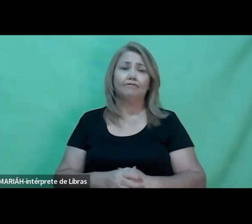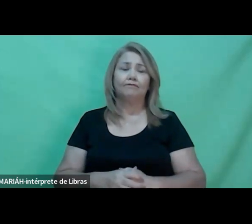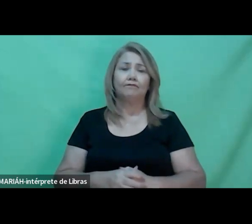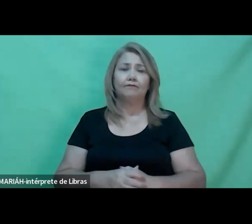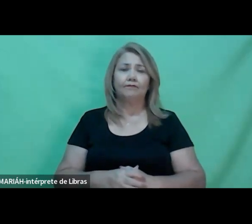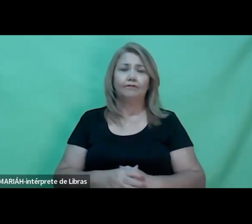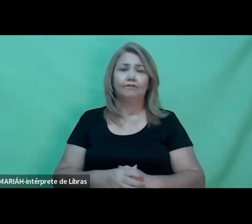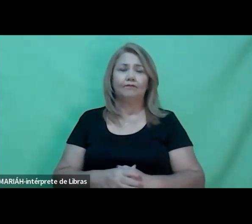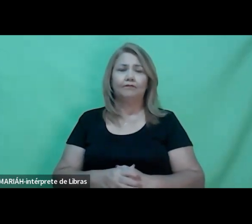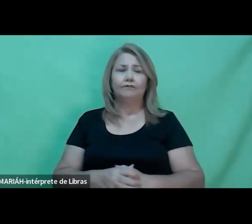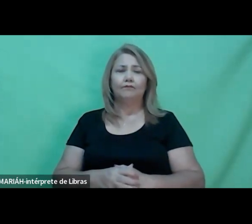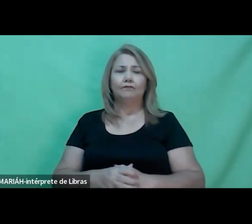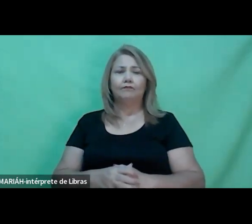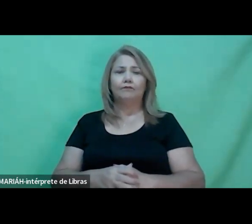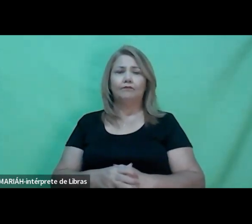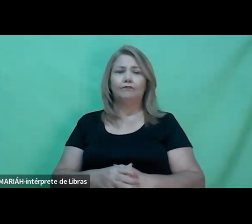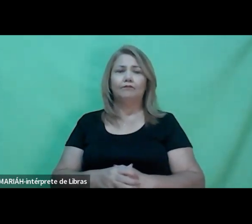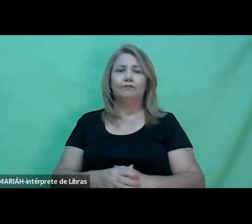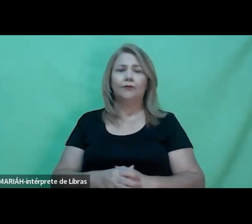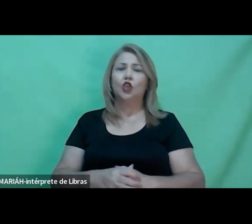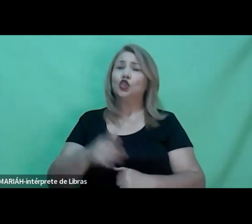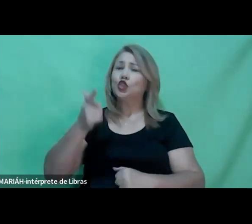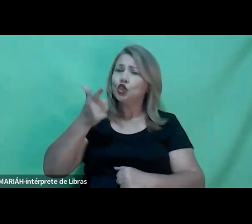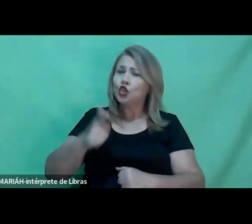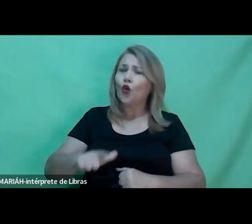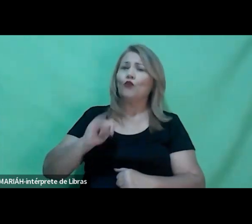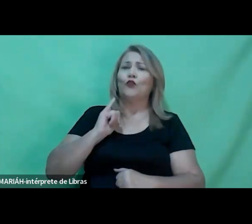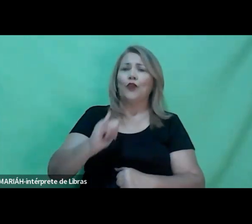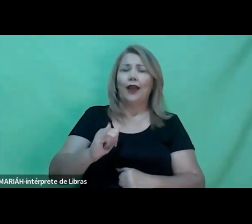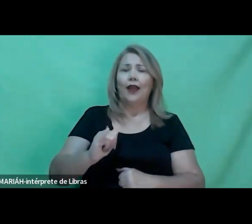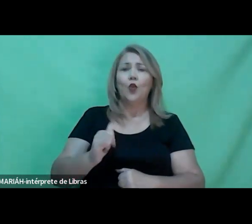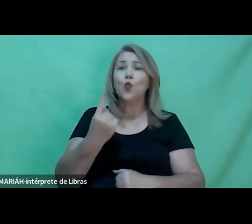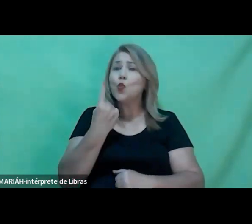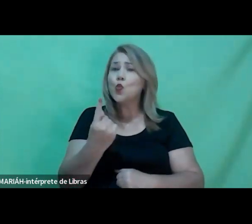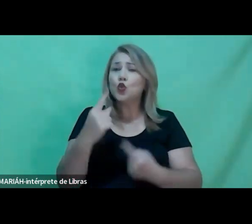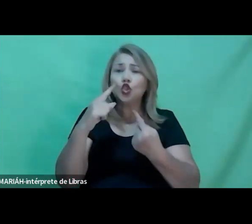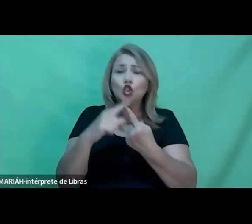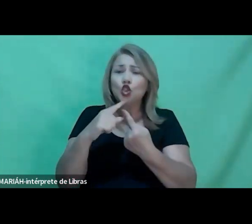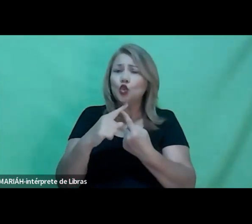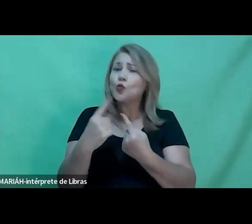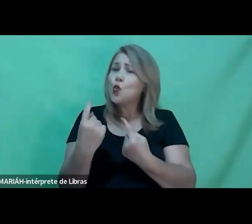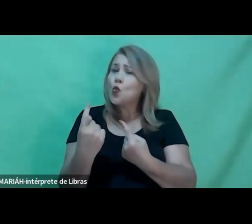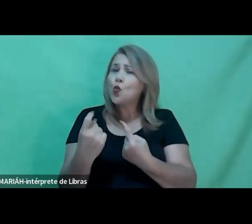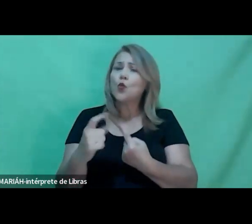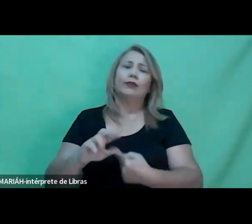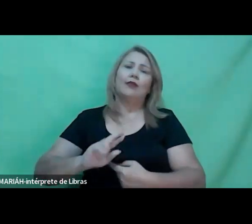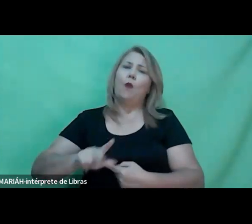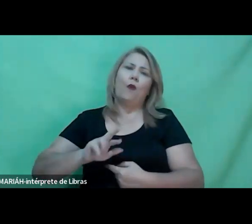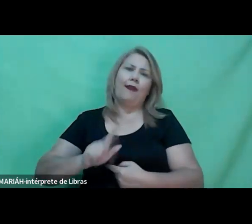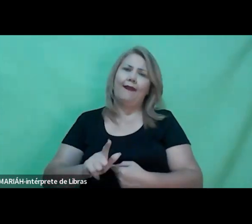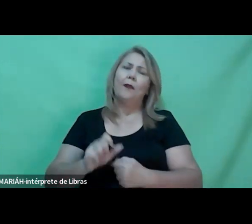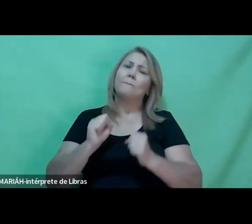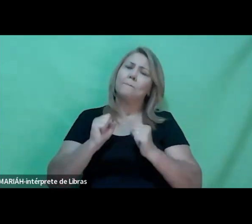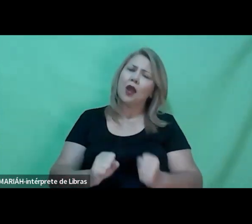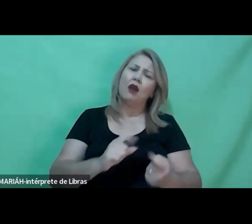vuelvo e insisto no hay una forma única en la que nosotros podamos decir así es como se hace